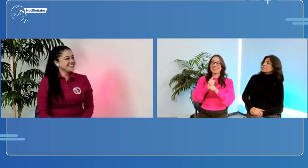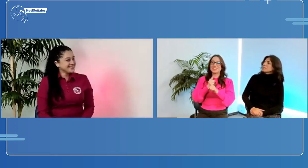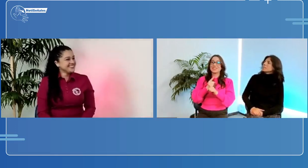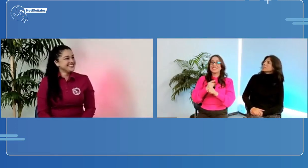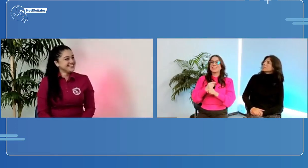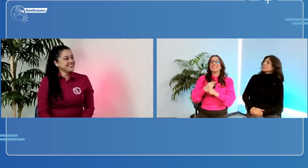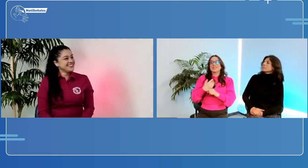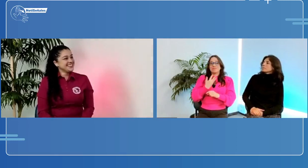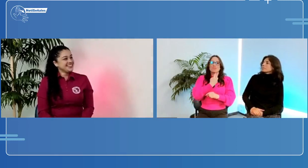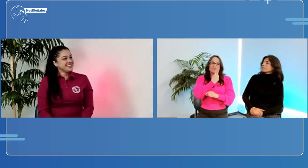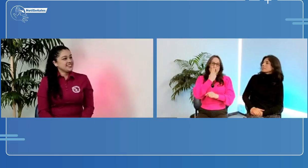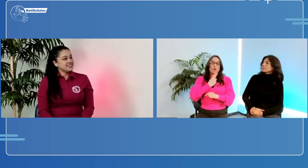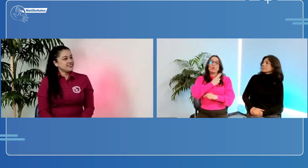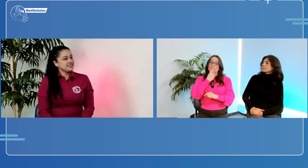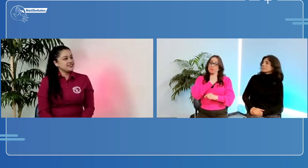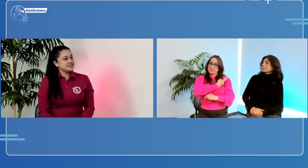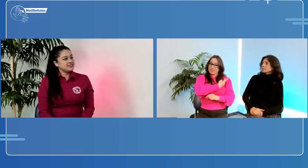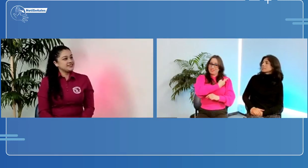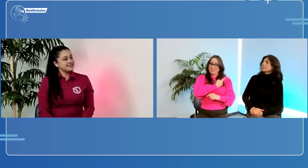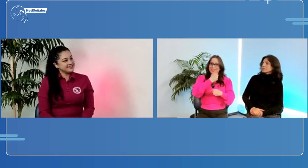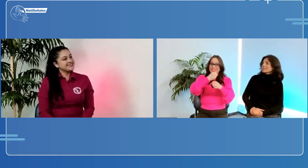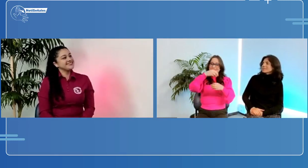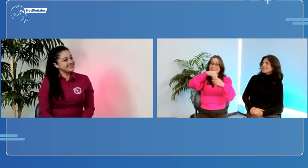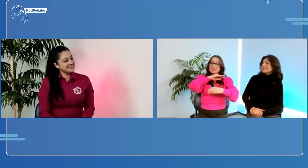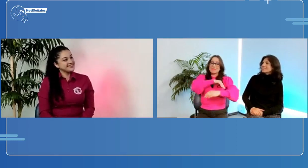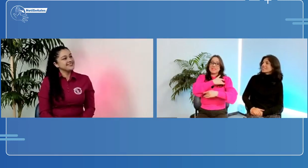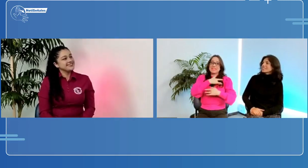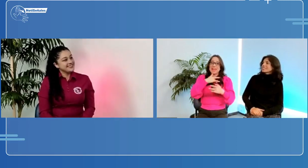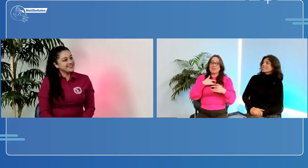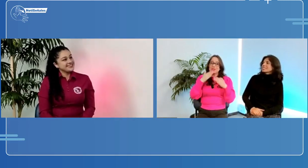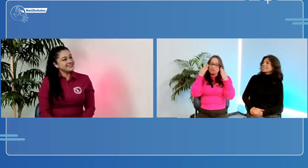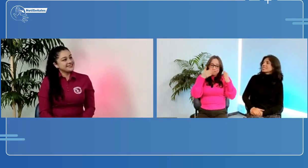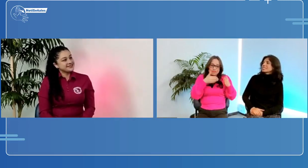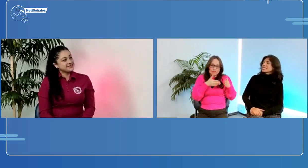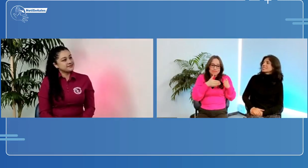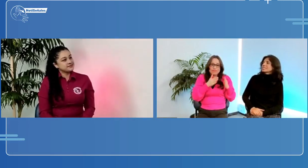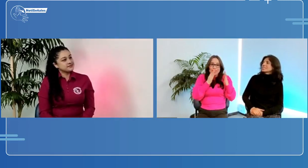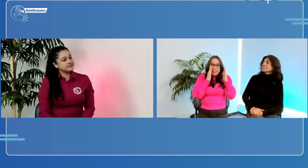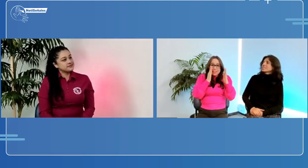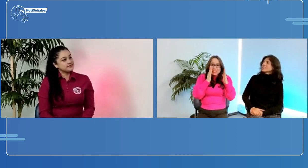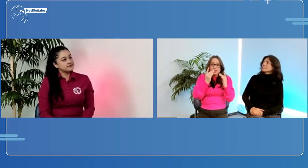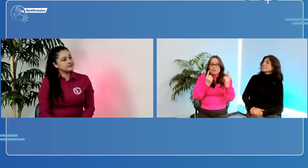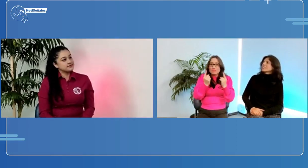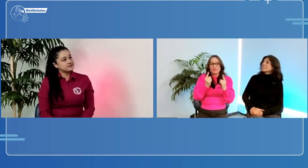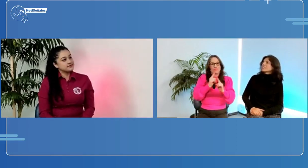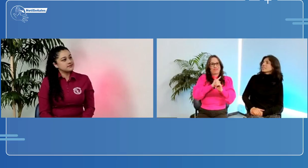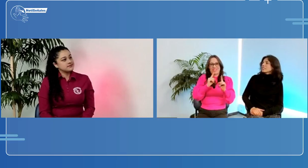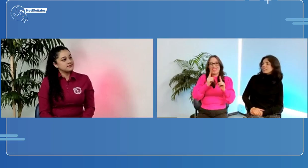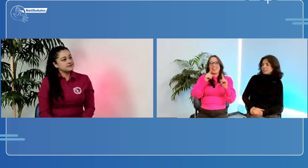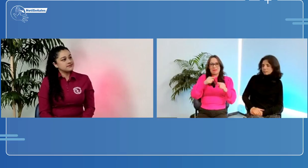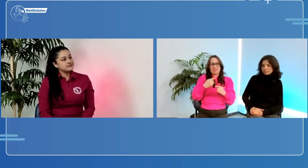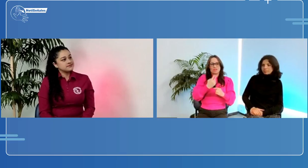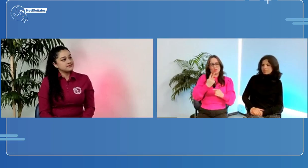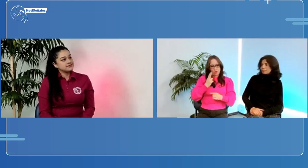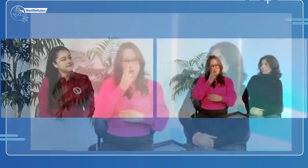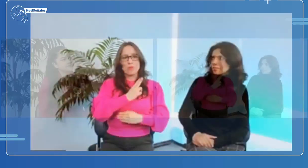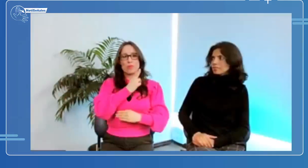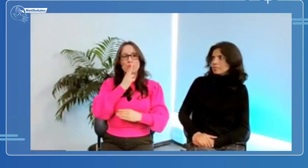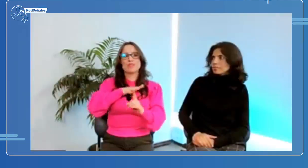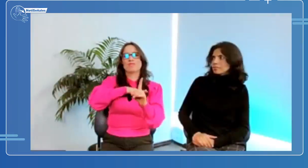Paula, sí, correcto. Joana, perdón. Nosotras dos estuvimos comprometidas dentro del Ministerio de Salud, no solamente atendiendo al ciudadano,